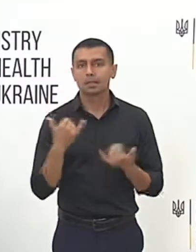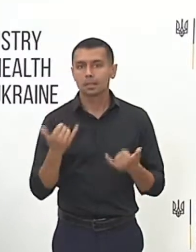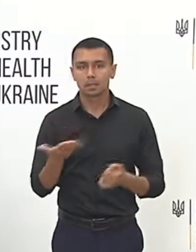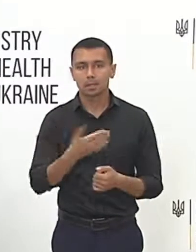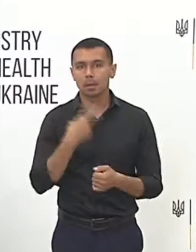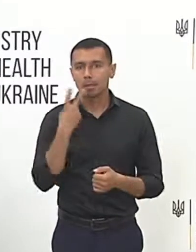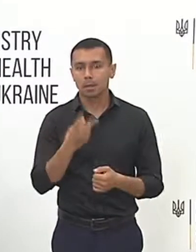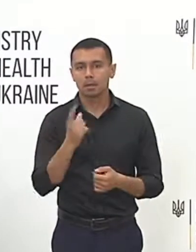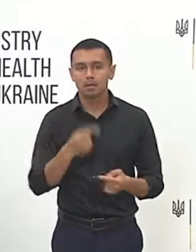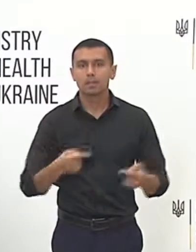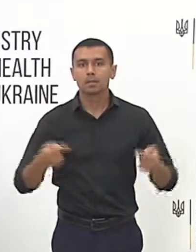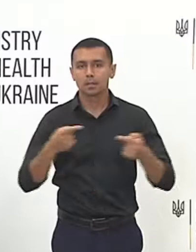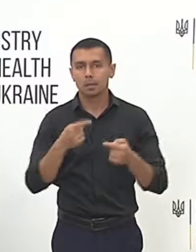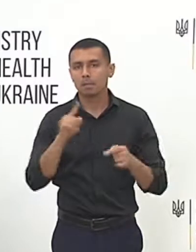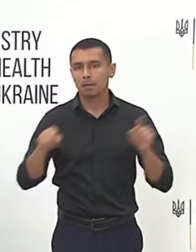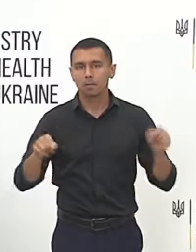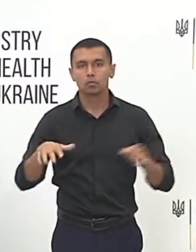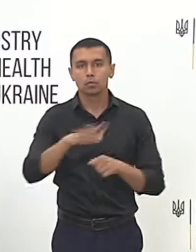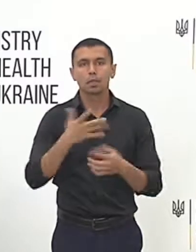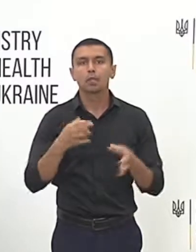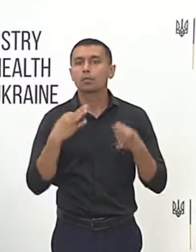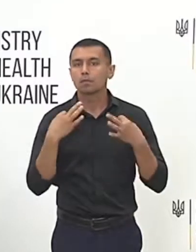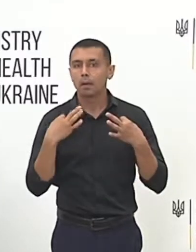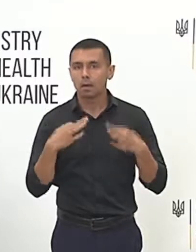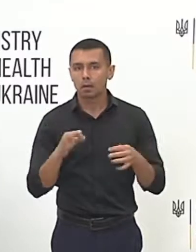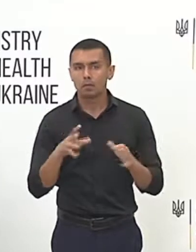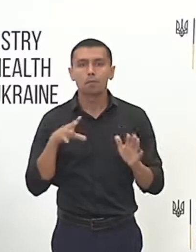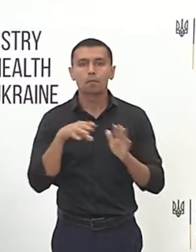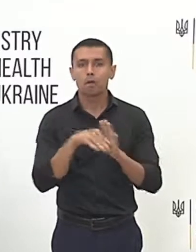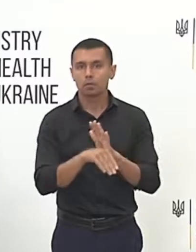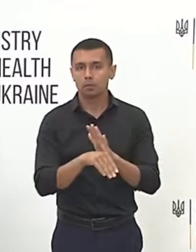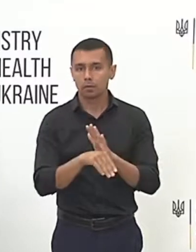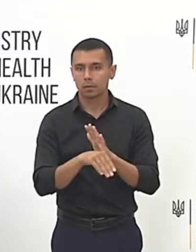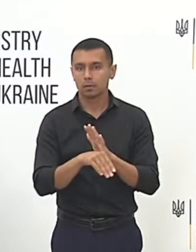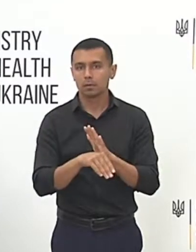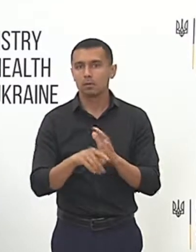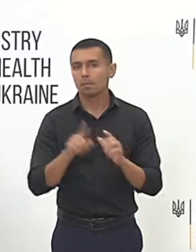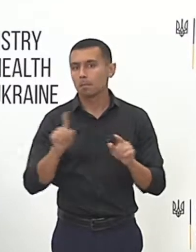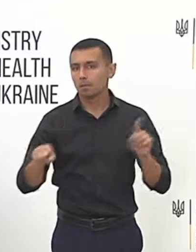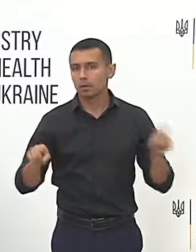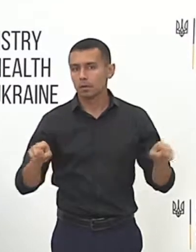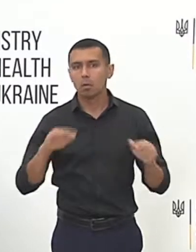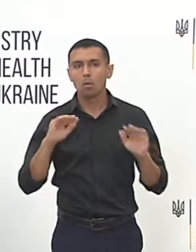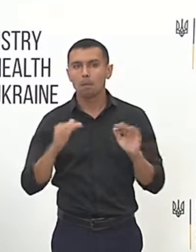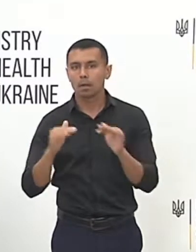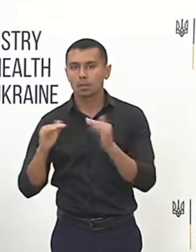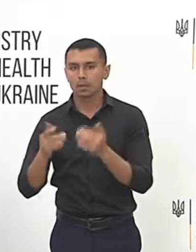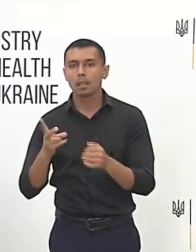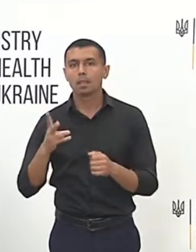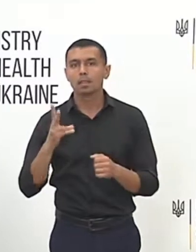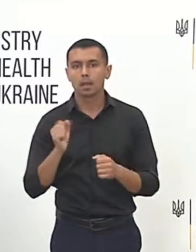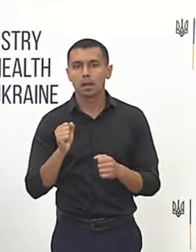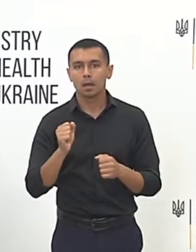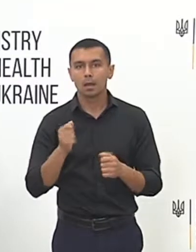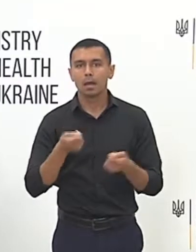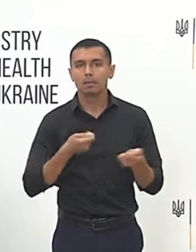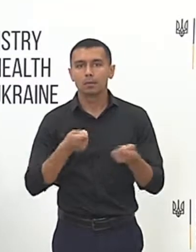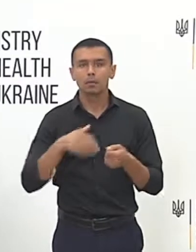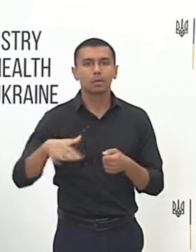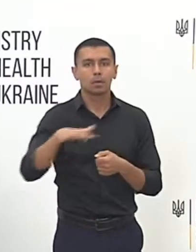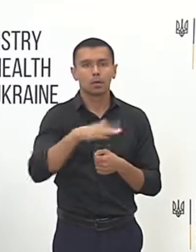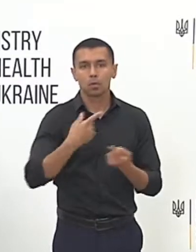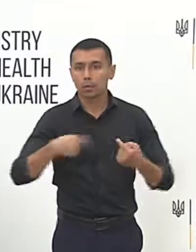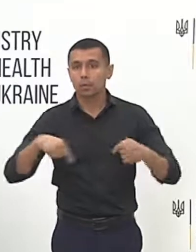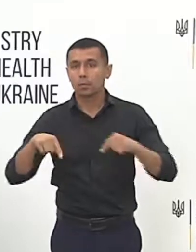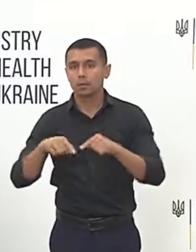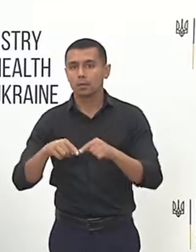зараз ми бачимо і визначаємо певні зони, які дозволяють впроваджувати певні обмеження на